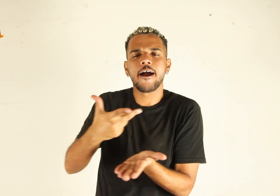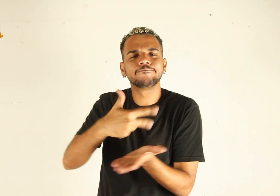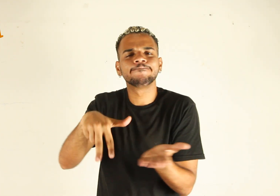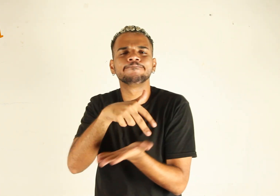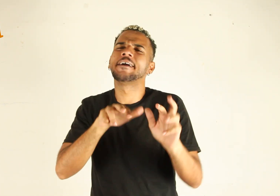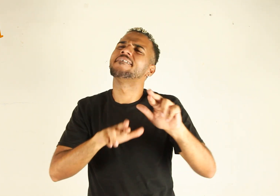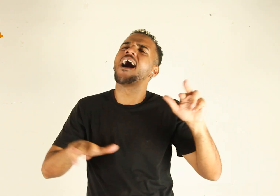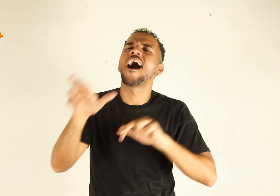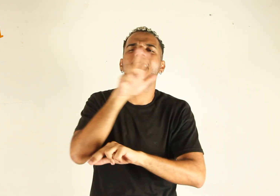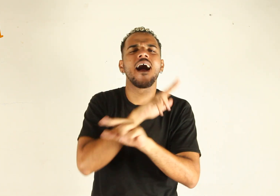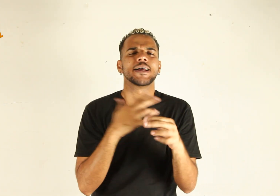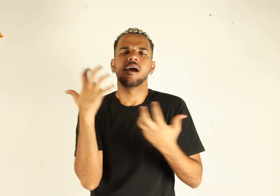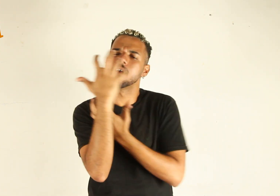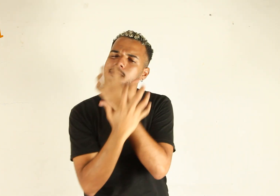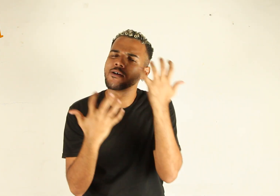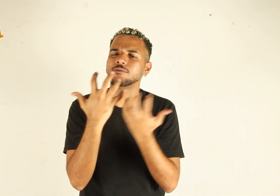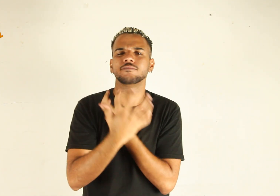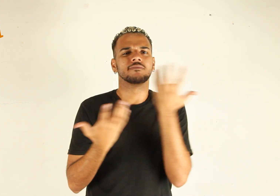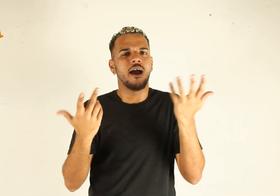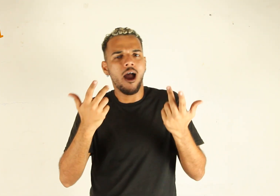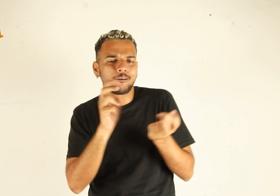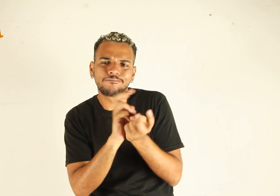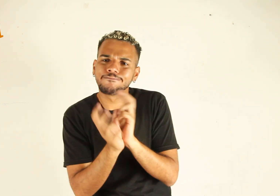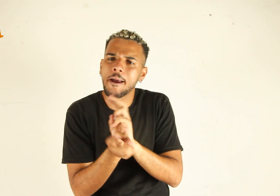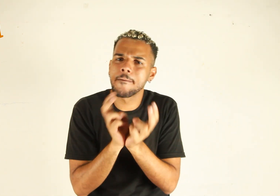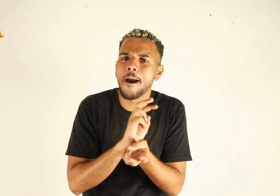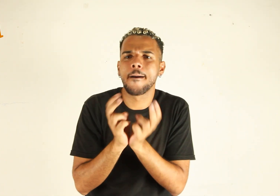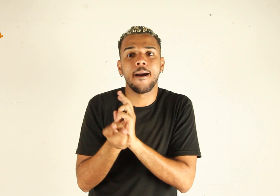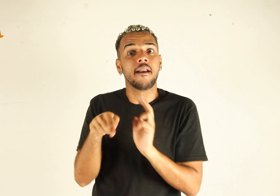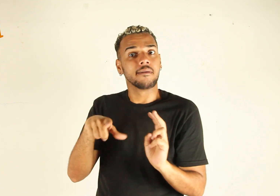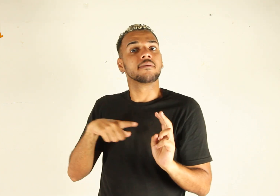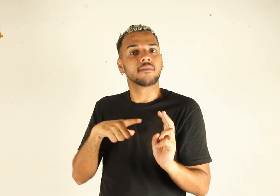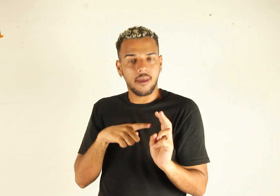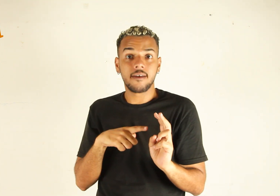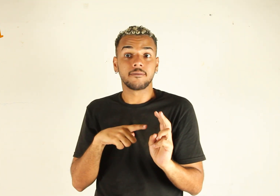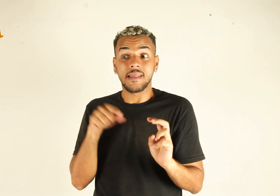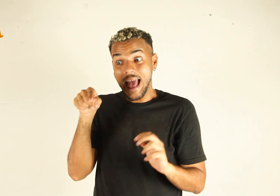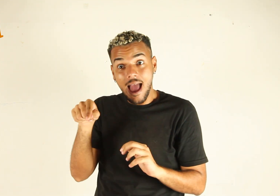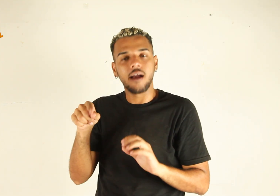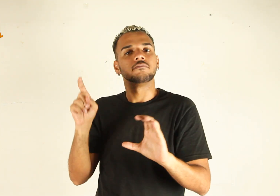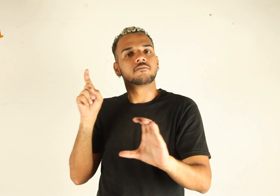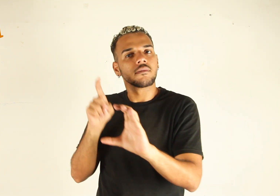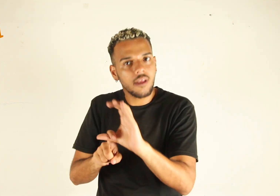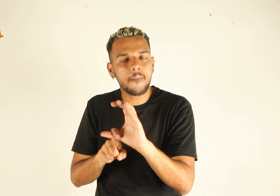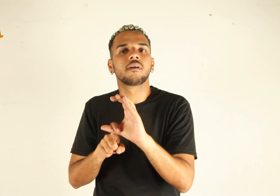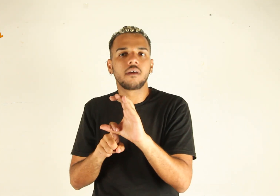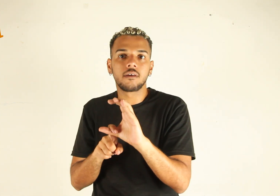de capoeira, mas quando a expressão se popularizou em meados do século XVIII, designava tanto a prática quanto